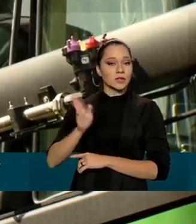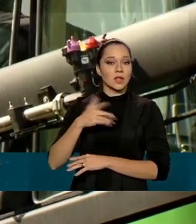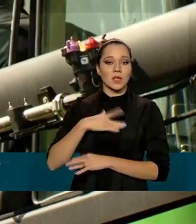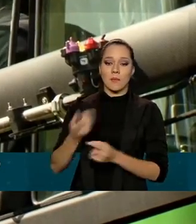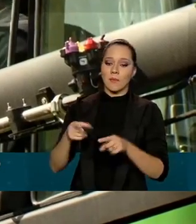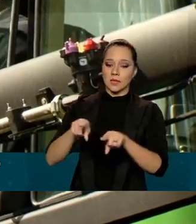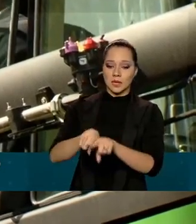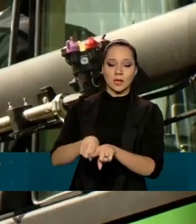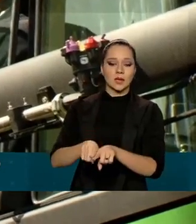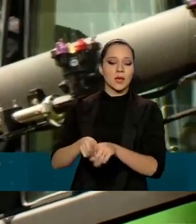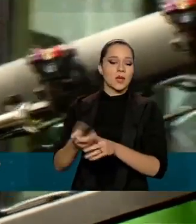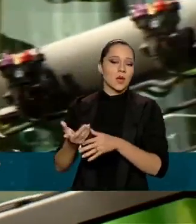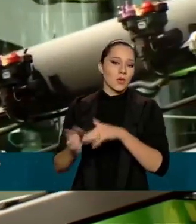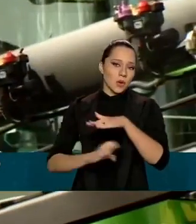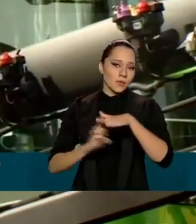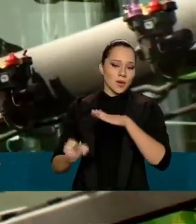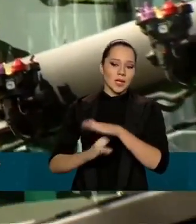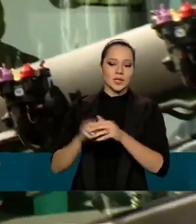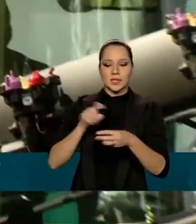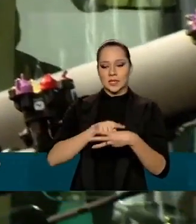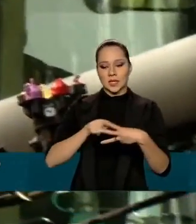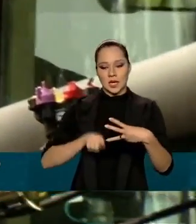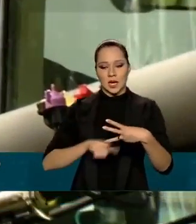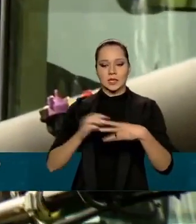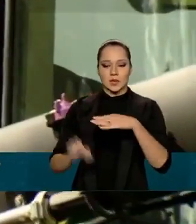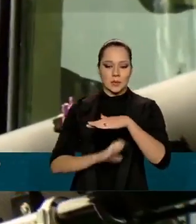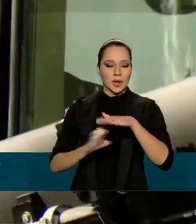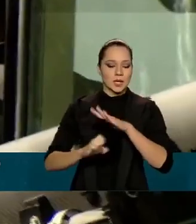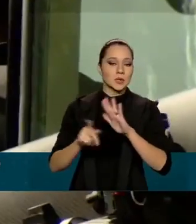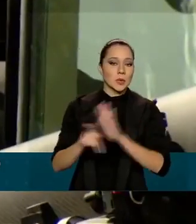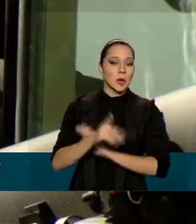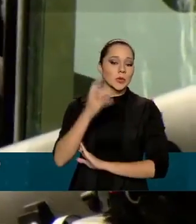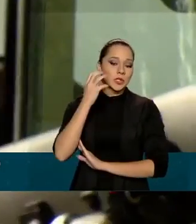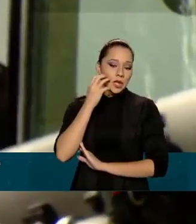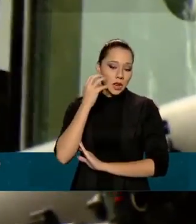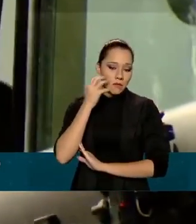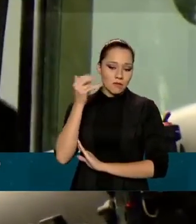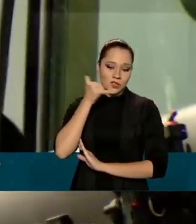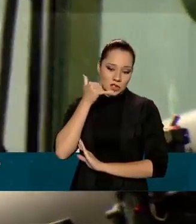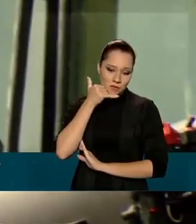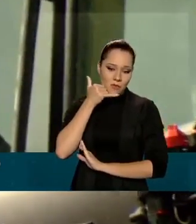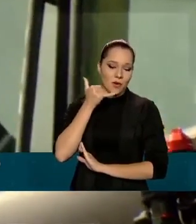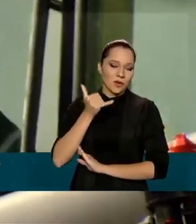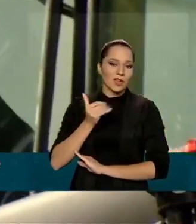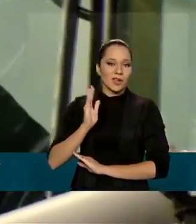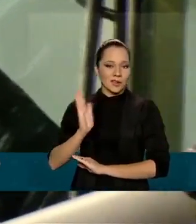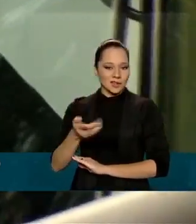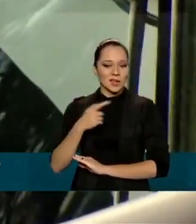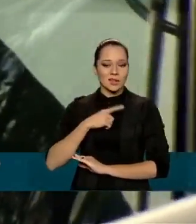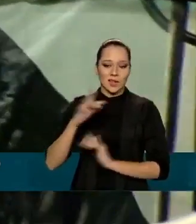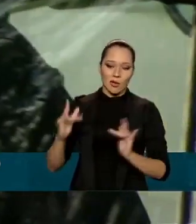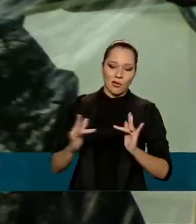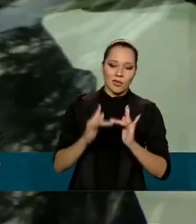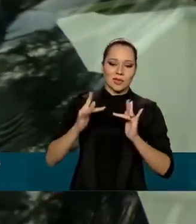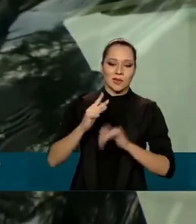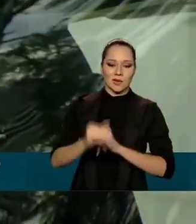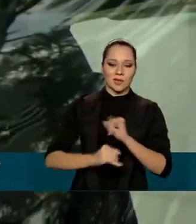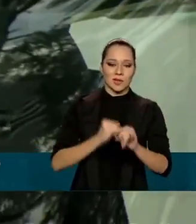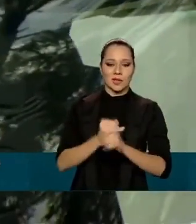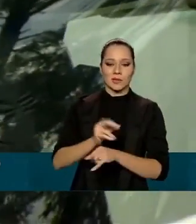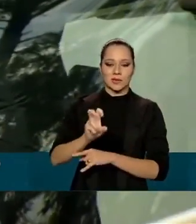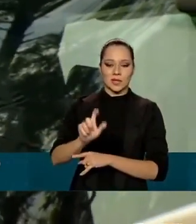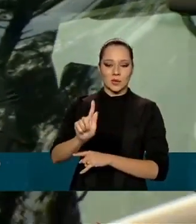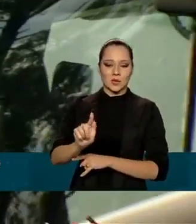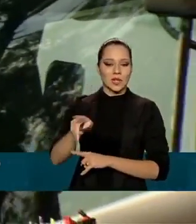com telefônicas, com três, pelo menos, empresas que já conectam a universidade, né, com o